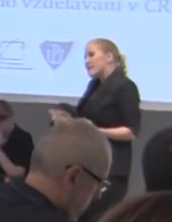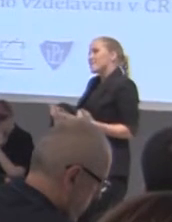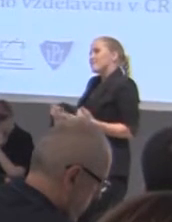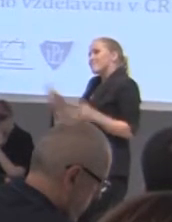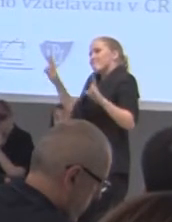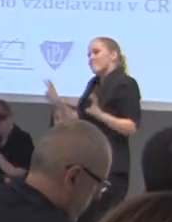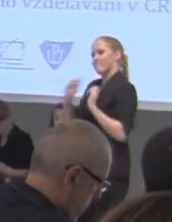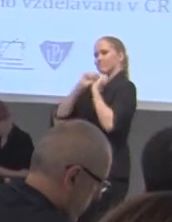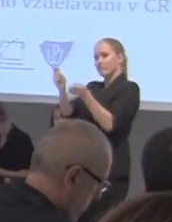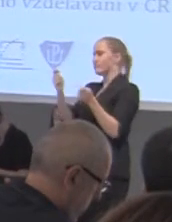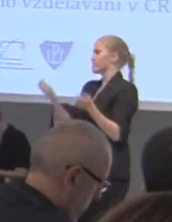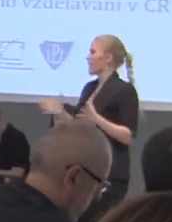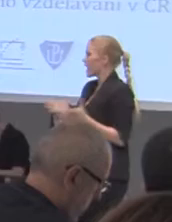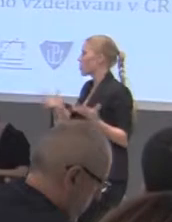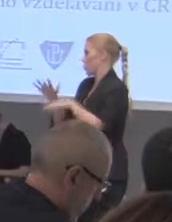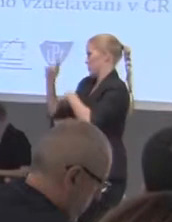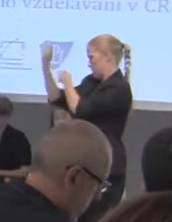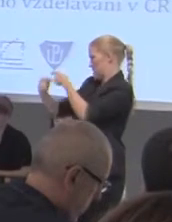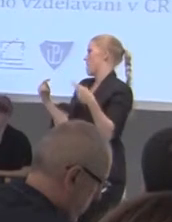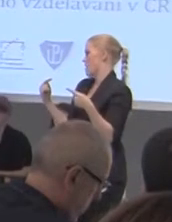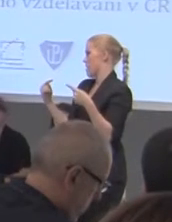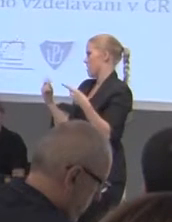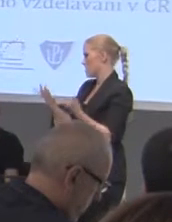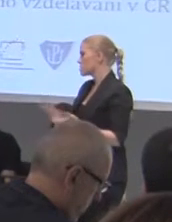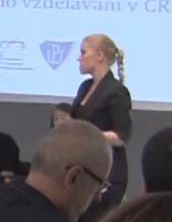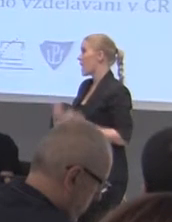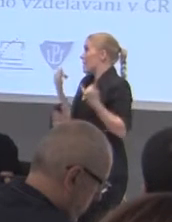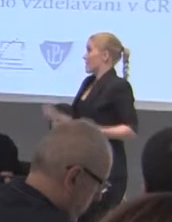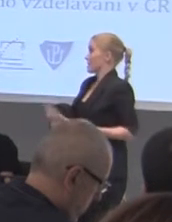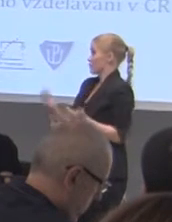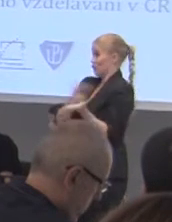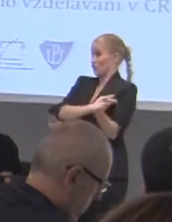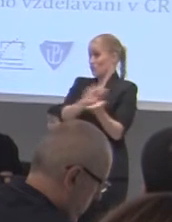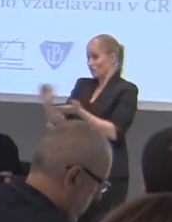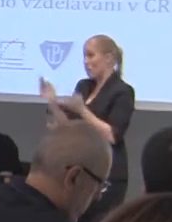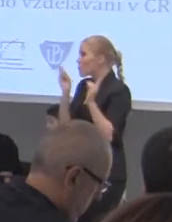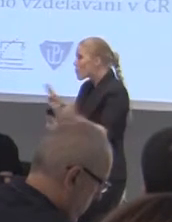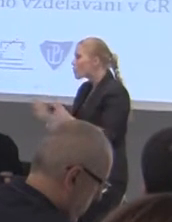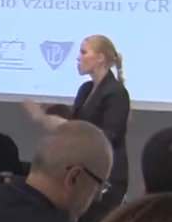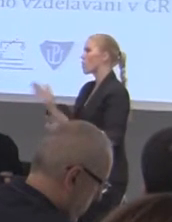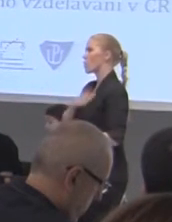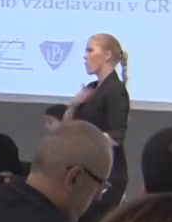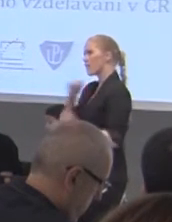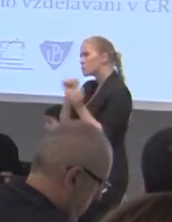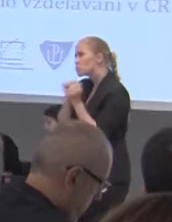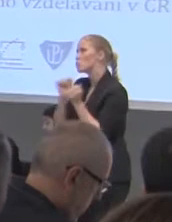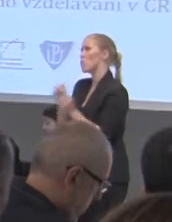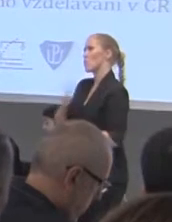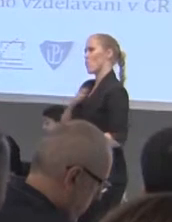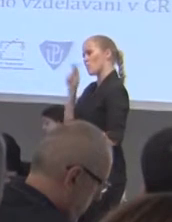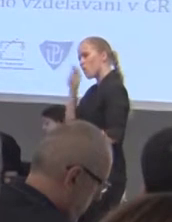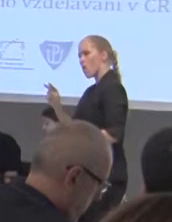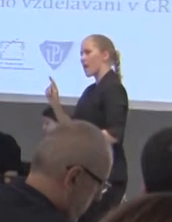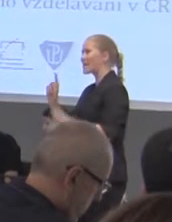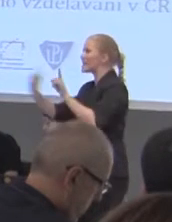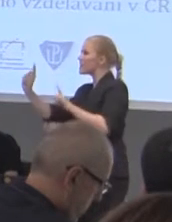inkluzivní vzdělávání, a máte mimořádnou příležitost dnes propojit svoje úhly pohledu tak, že